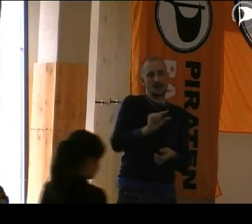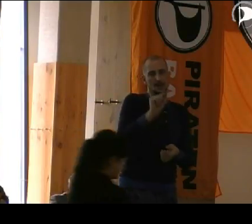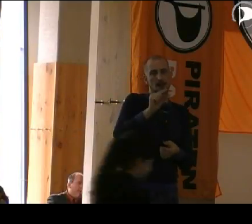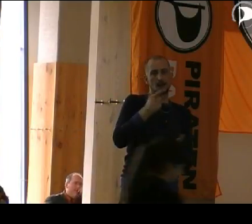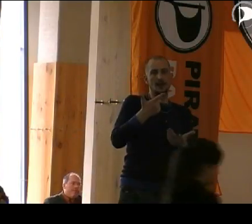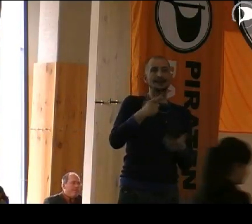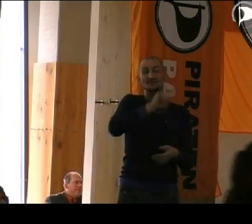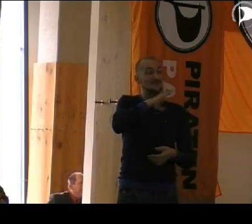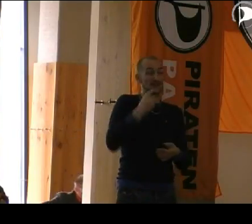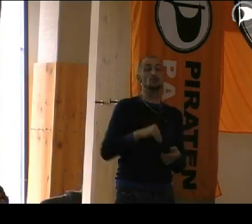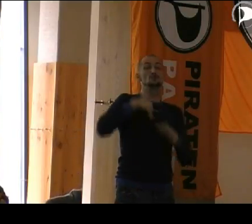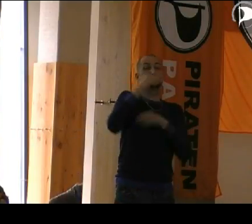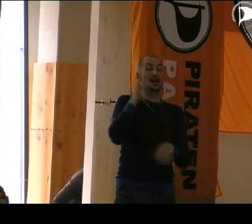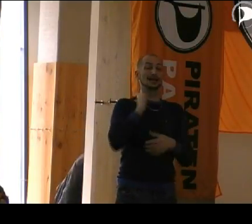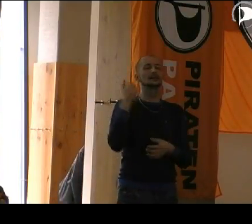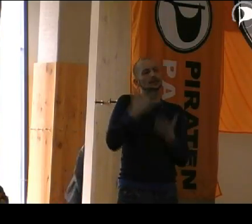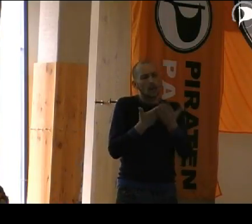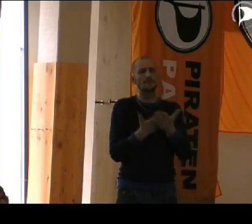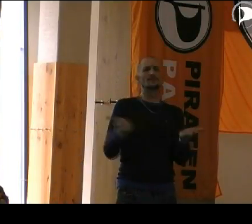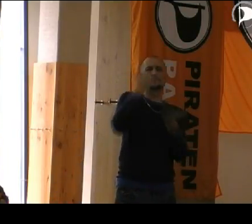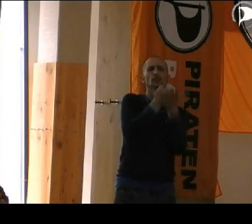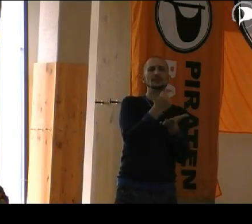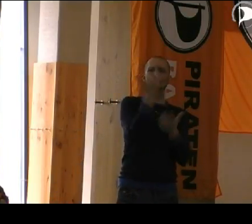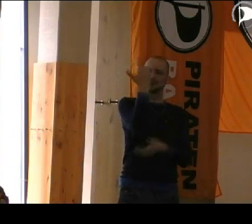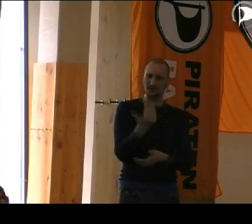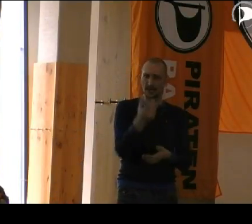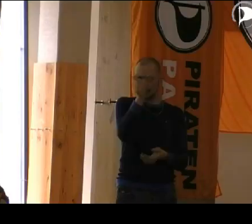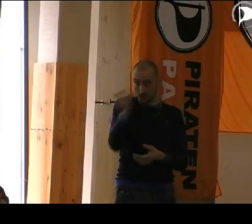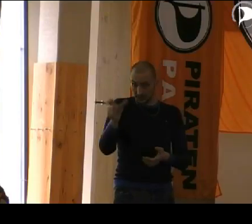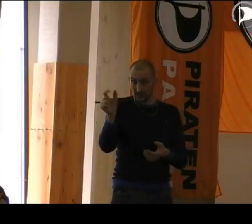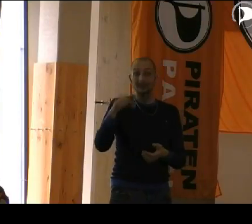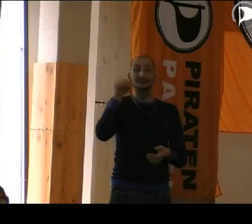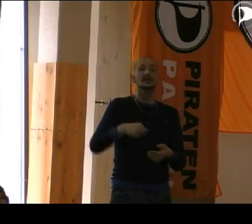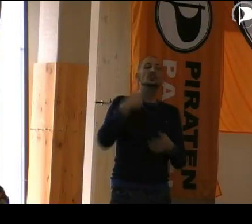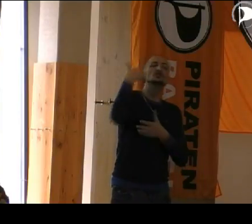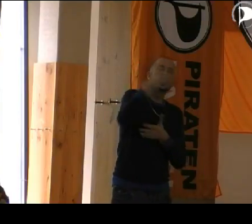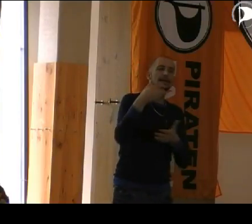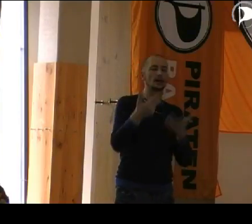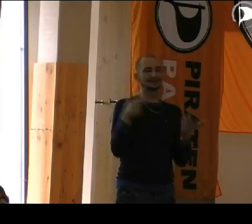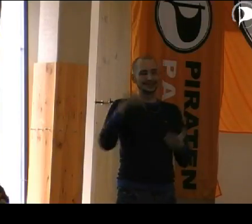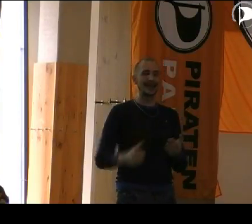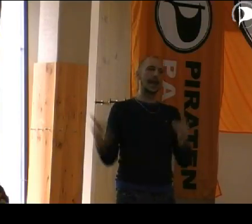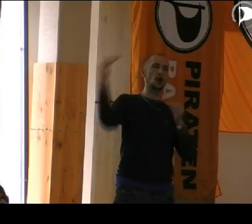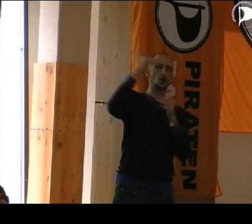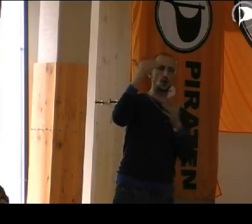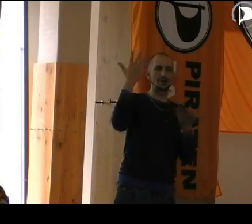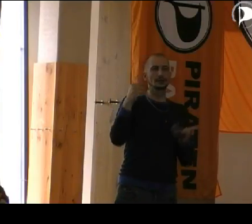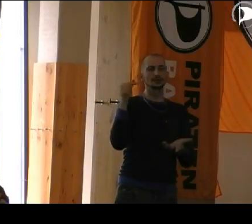vorstandsmitglieder oben open sparmodus spätere nach weltregionen einfachen